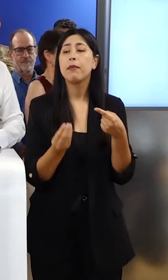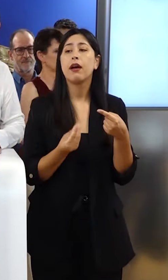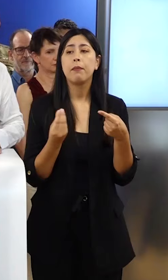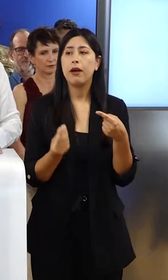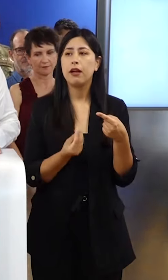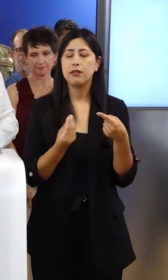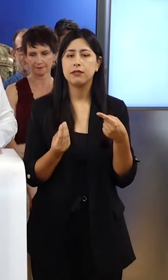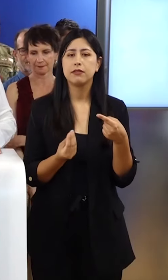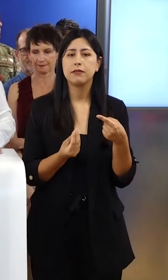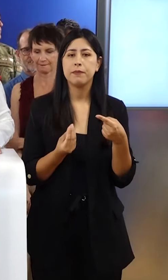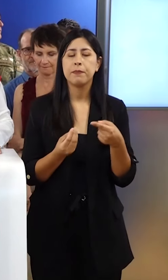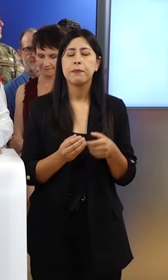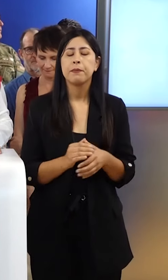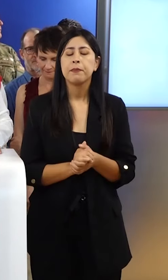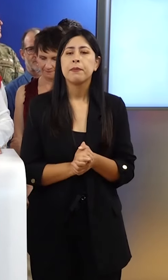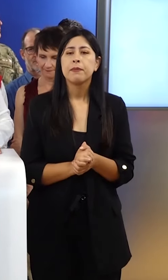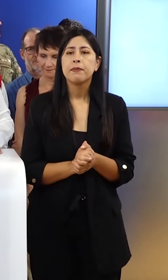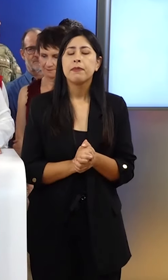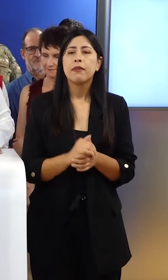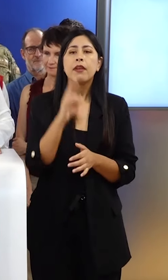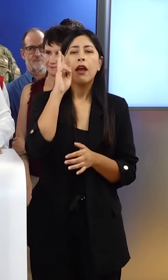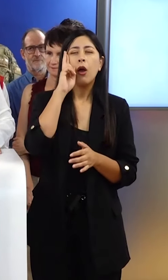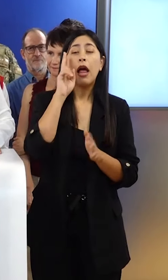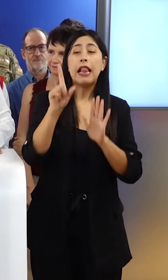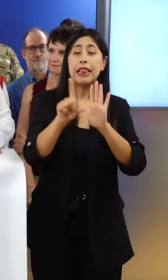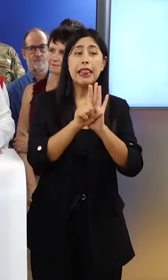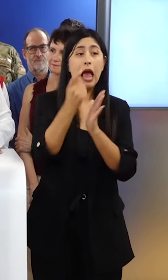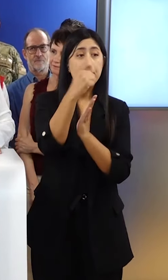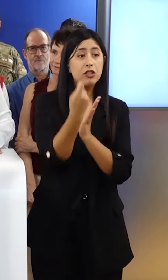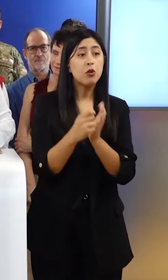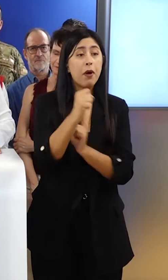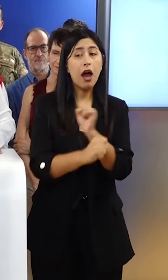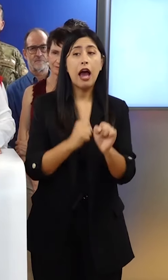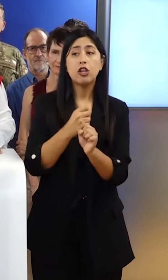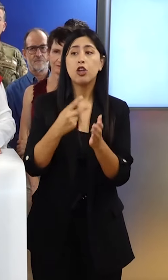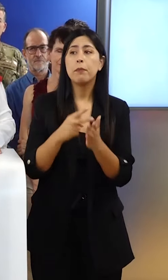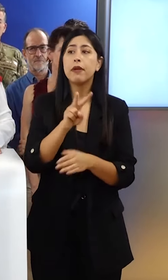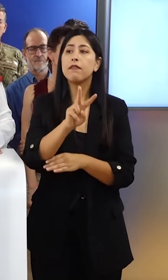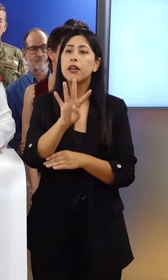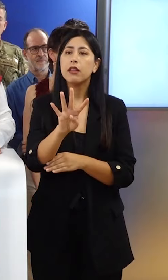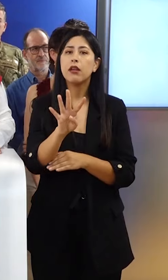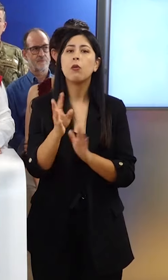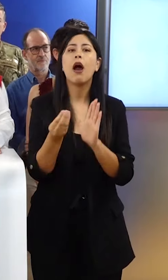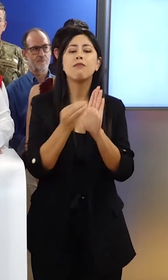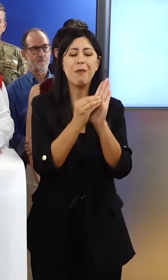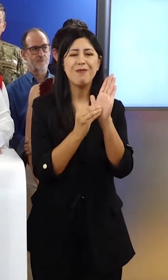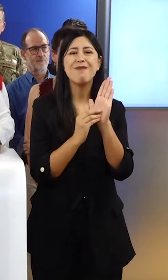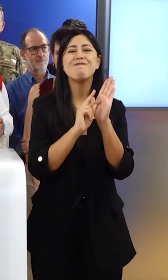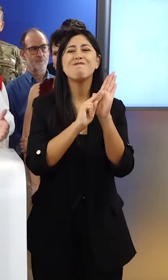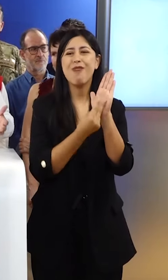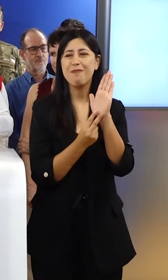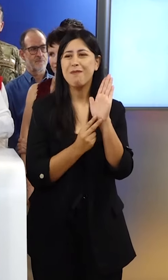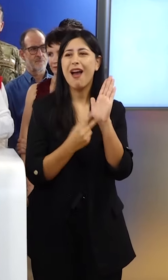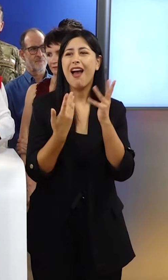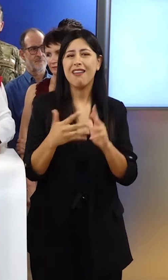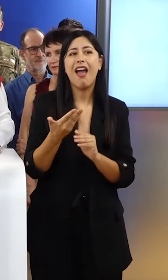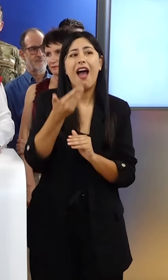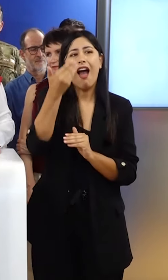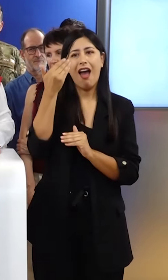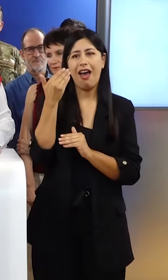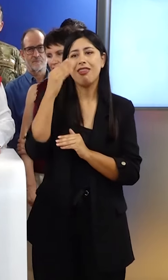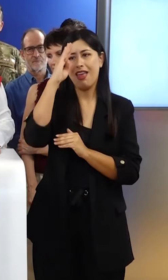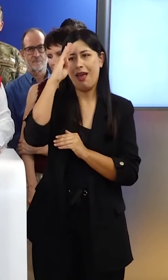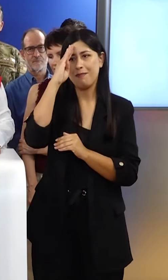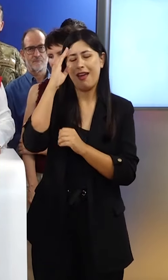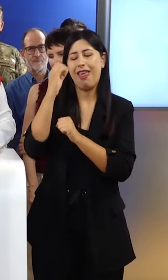Hay que es importante recordar que la ley de presupuesto del 2024 se introdujo una serie de modificaciones que recogieron la experiencia del año